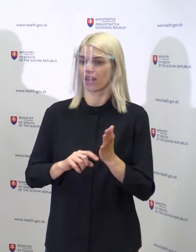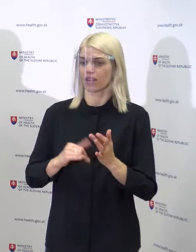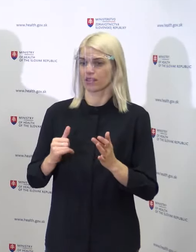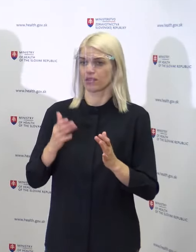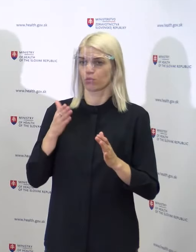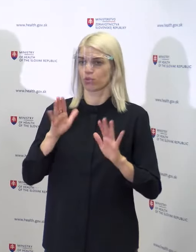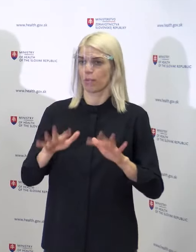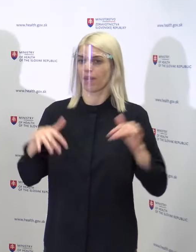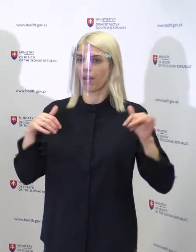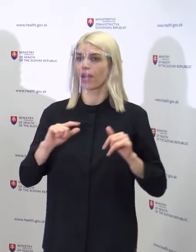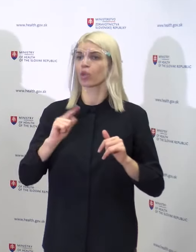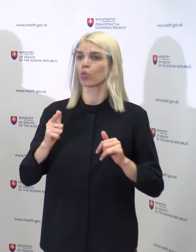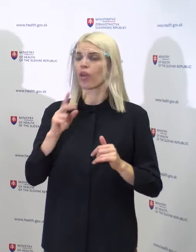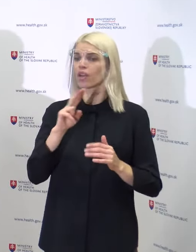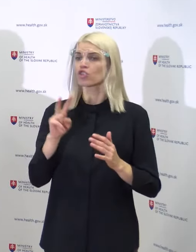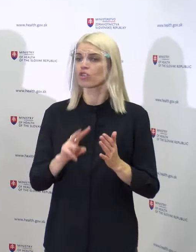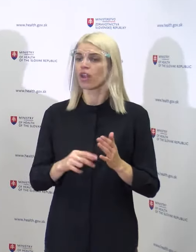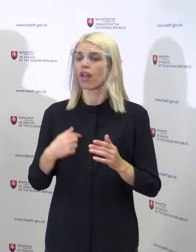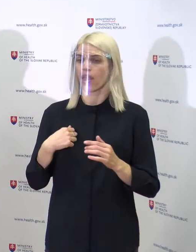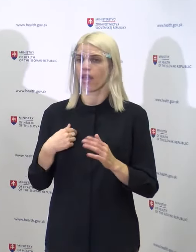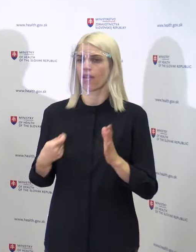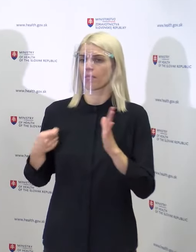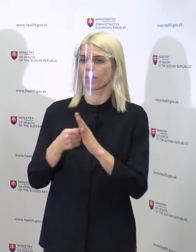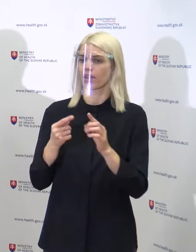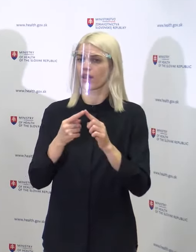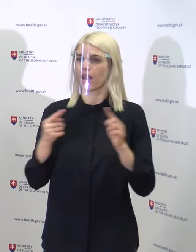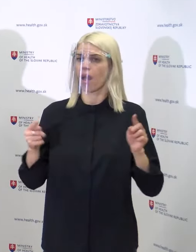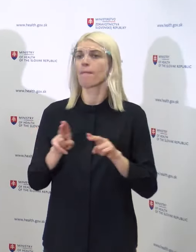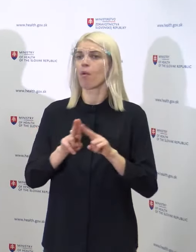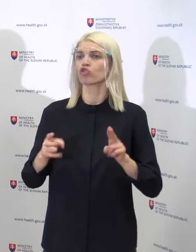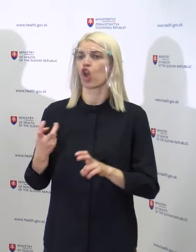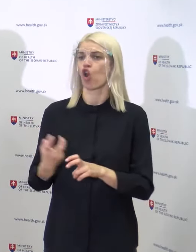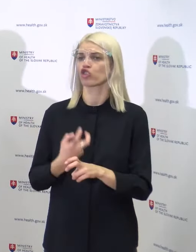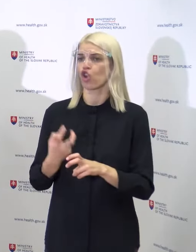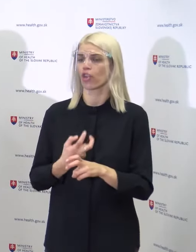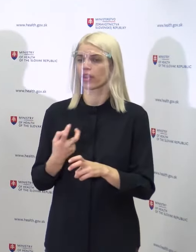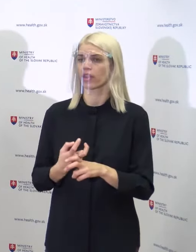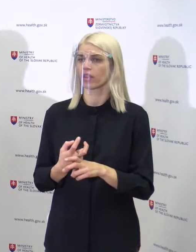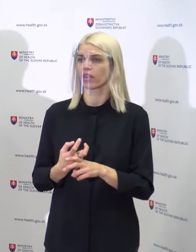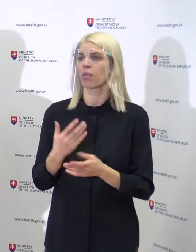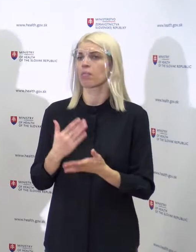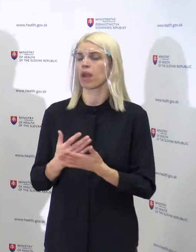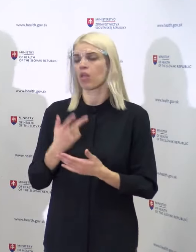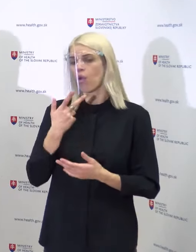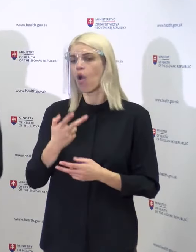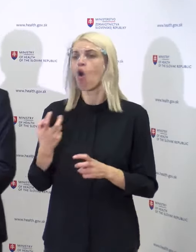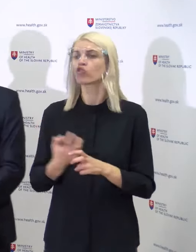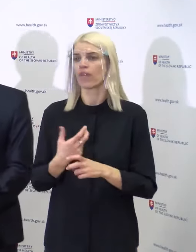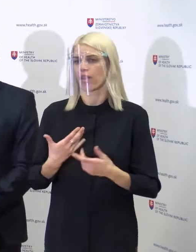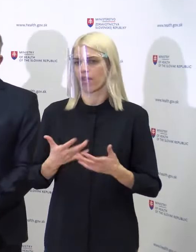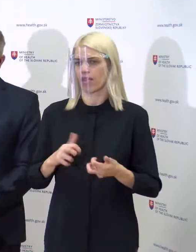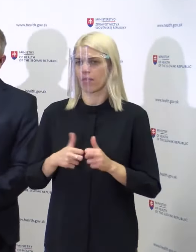čítaní, klauzulu o tom, že sa odškodňovať môže. Takže ja si myslím, že odškodňovanie nie je problém.